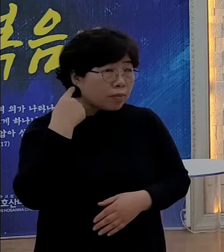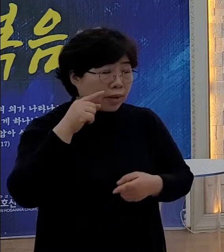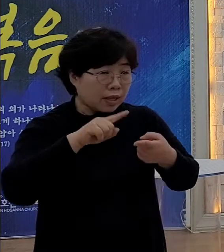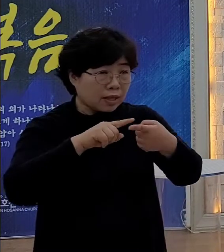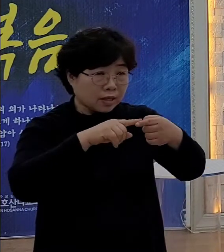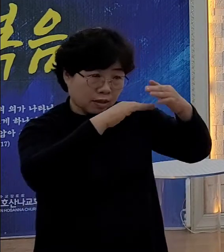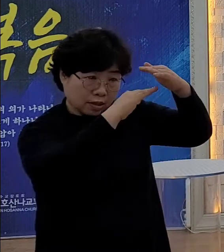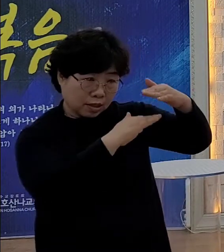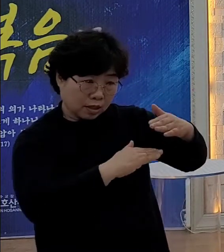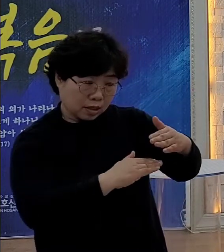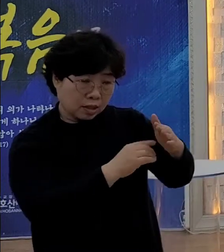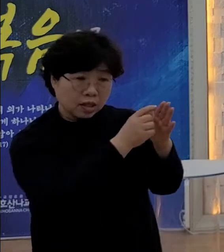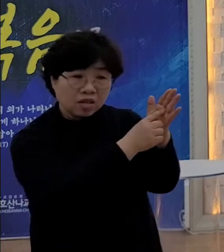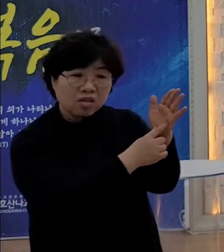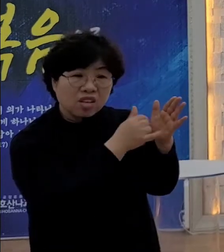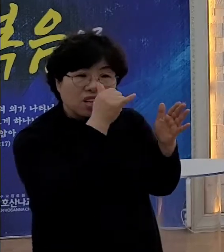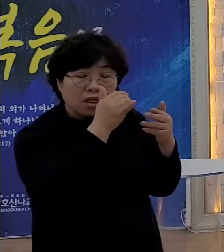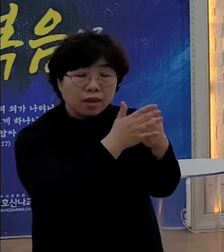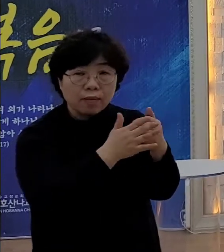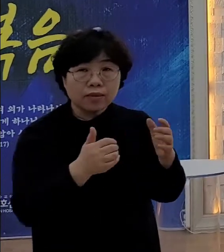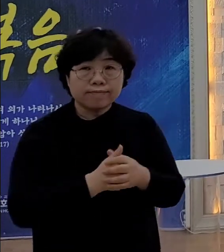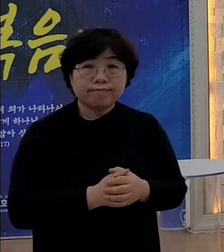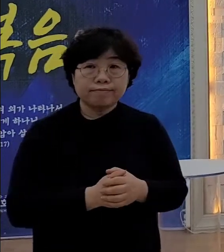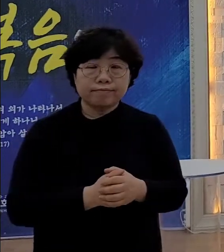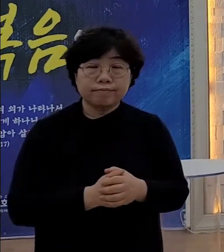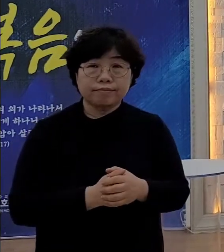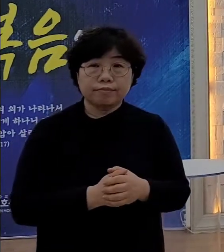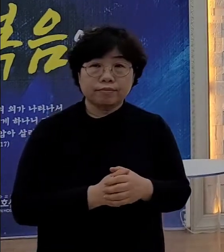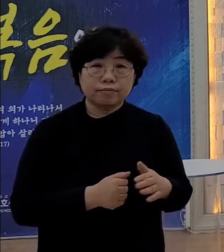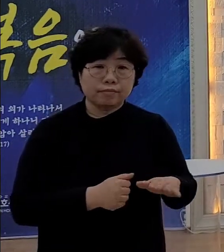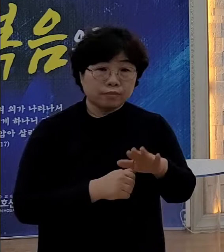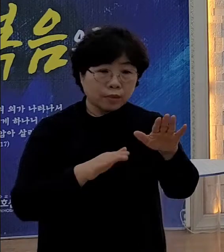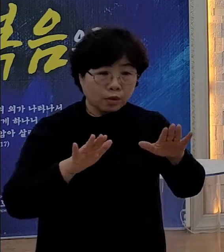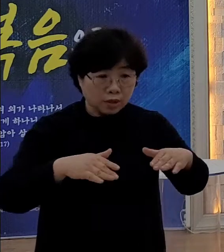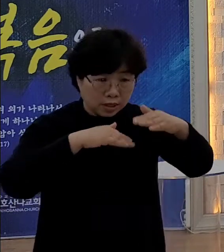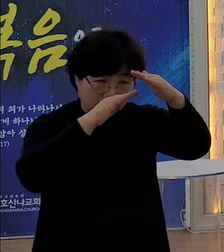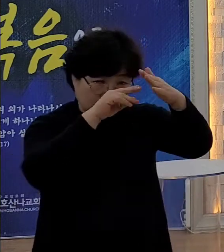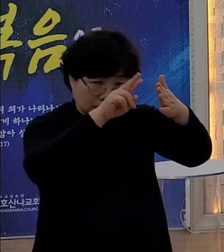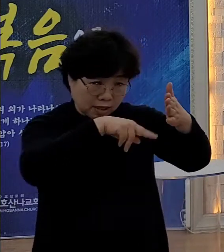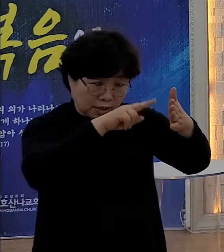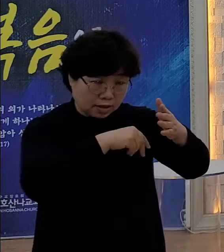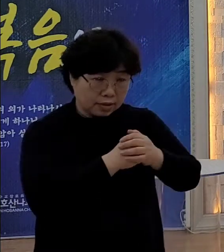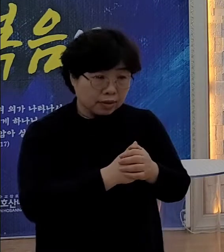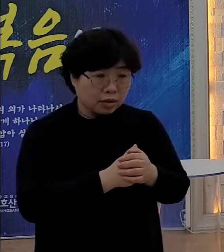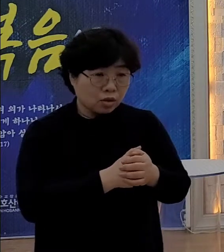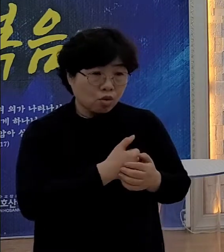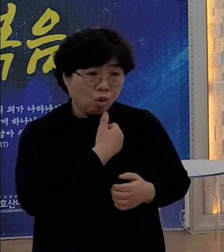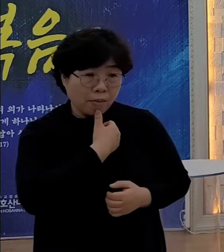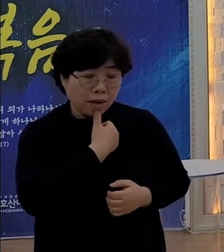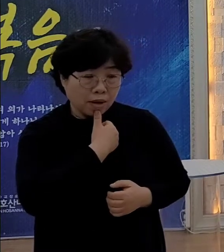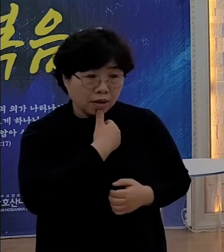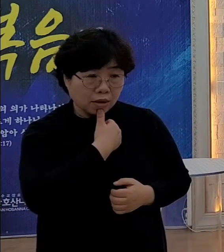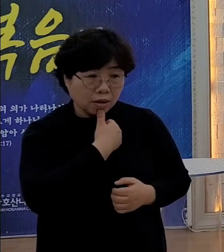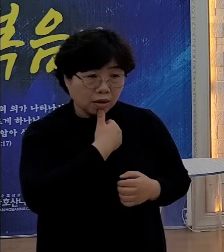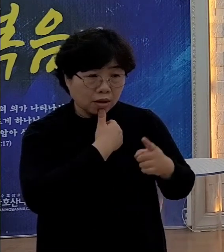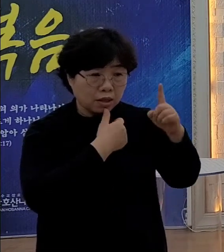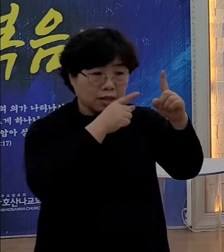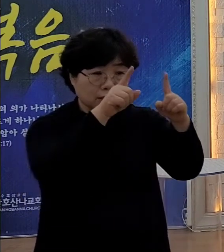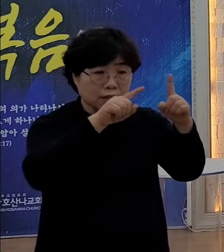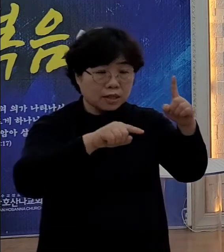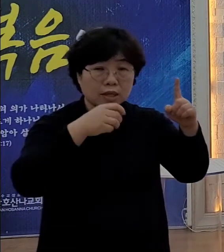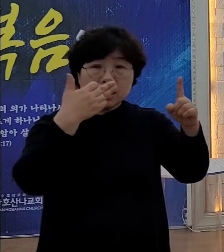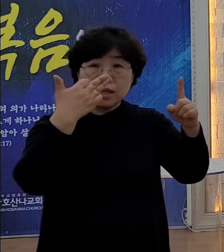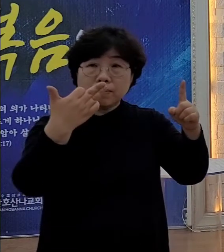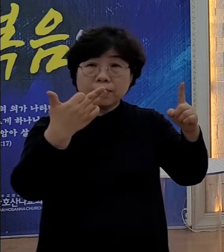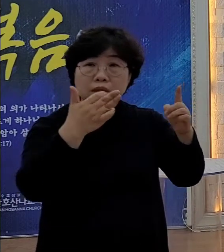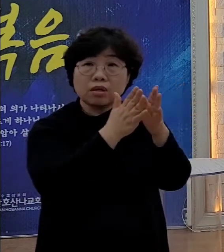여러분, 오늘 우리가 읽었는데 이 로마서의 본론 부분인 18절을 어떻게 시작하고 있습니까? 여러분